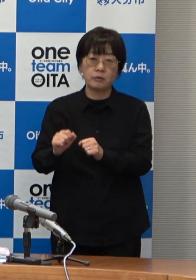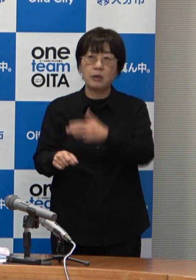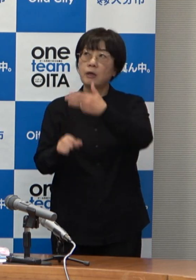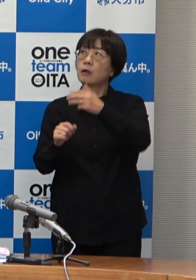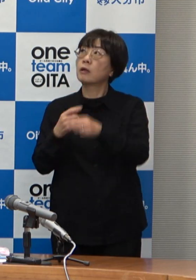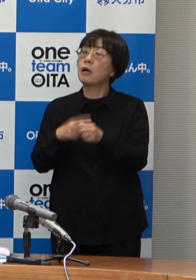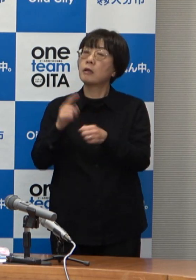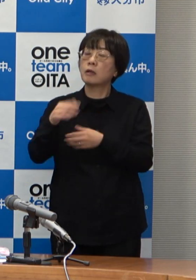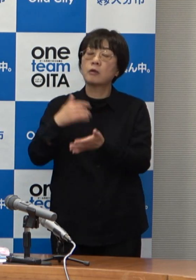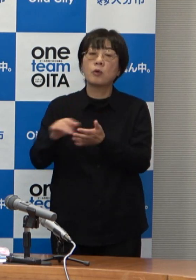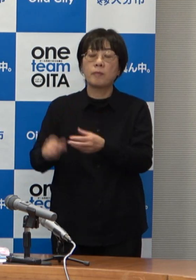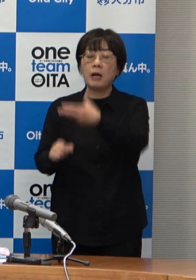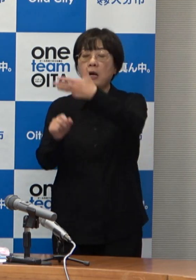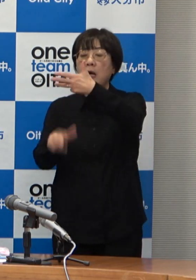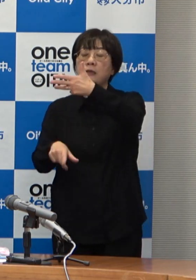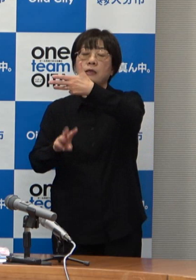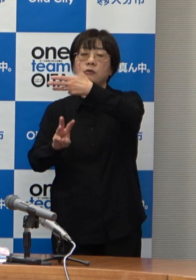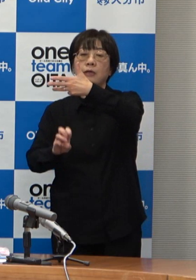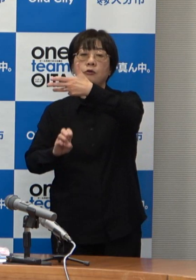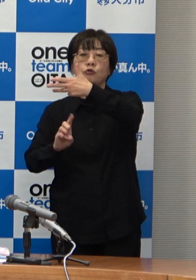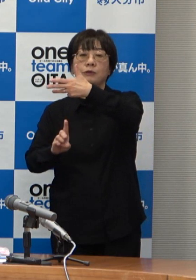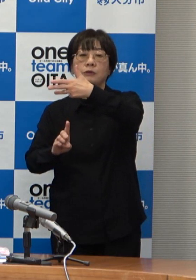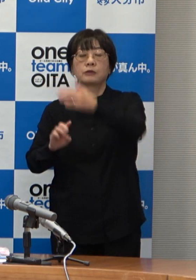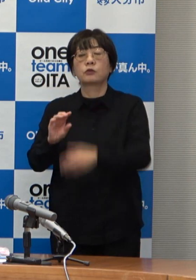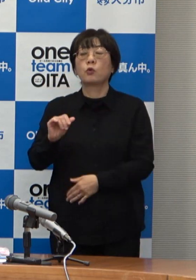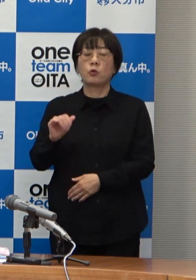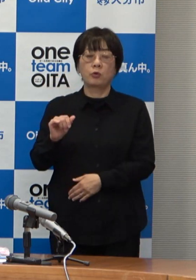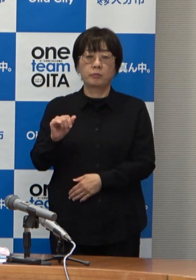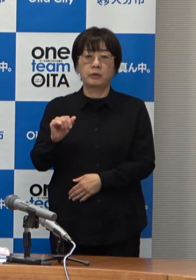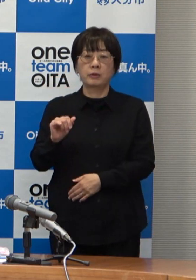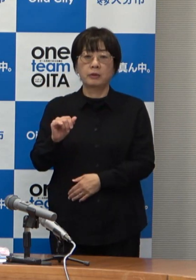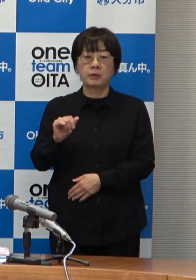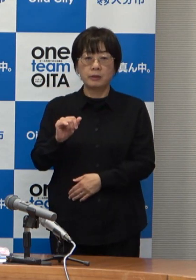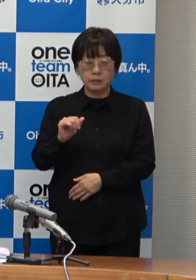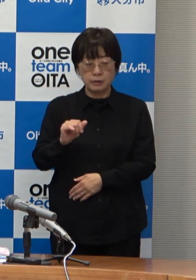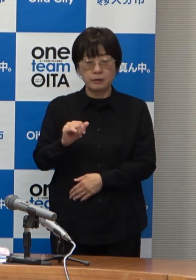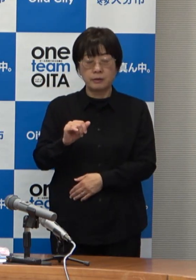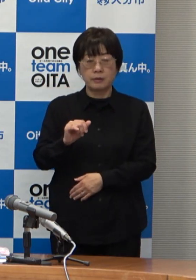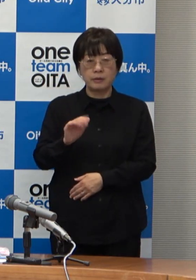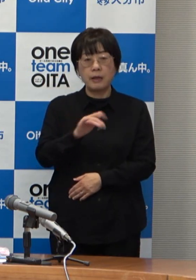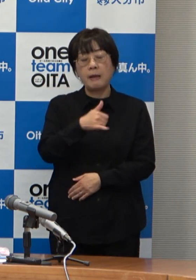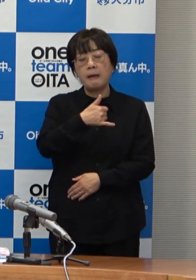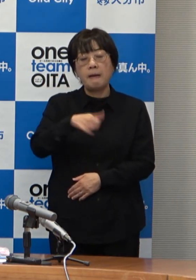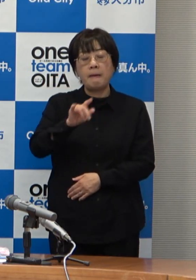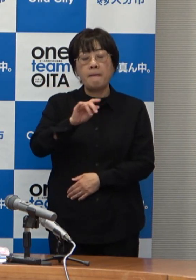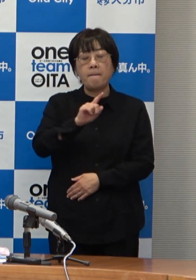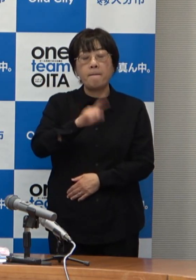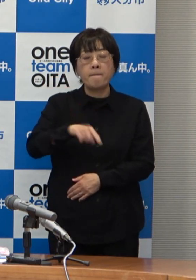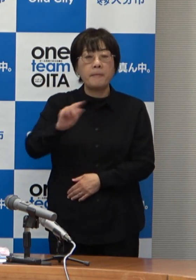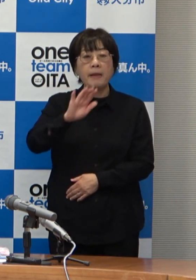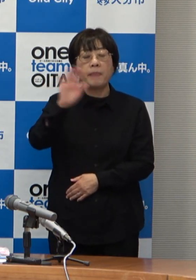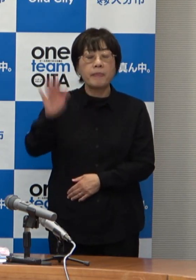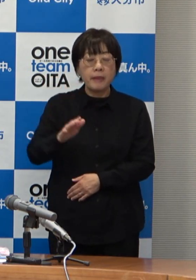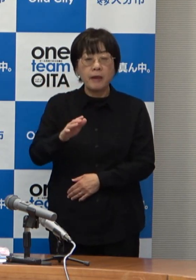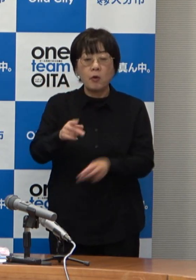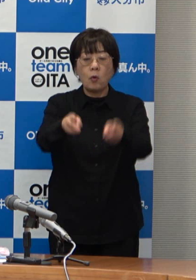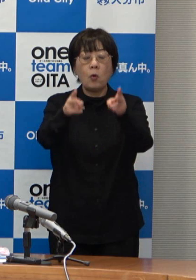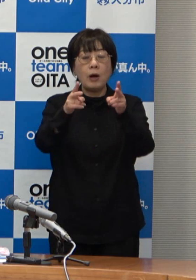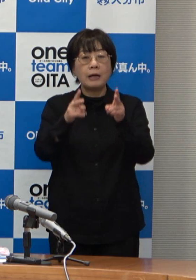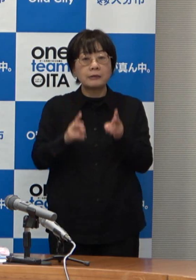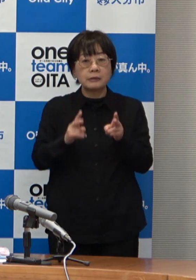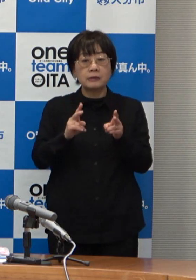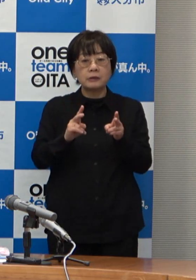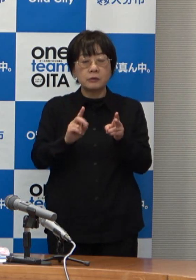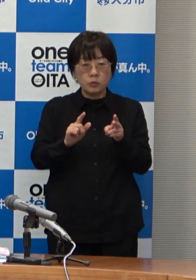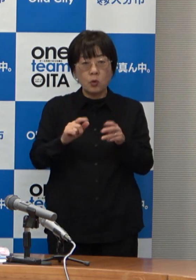月31日土曜日で弁天大橋上流大分川の羽がえ陸上